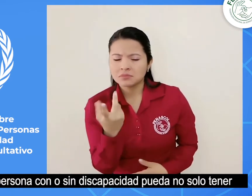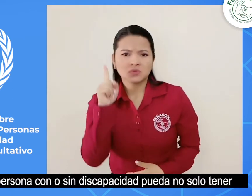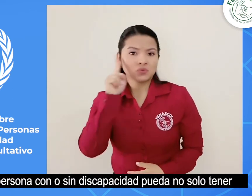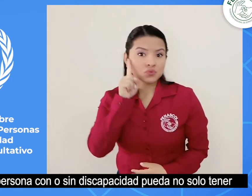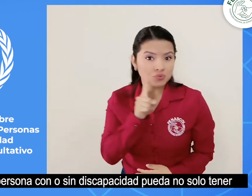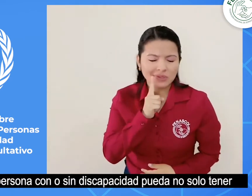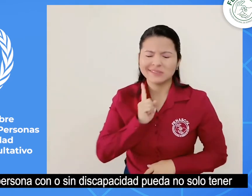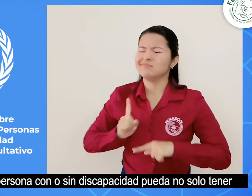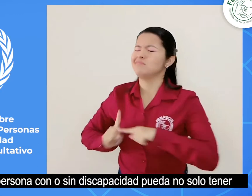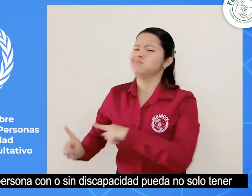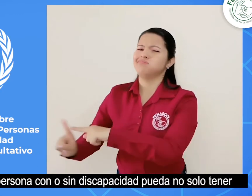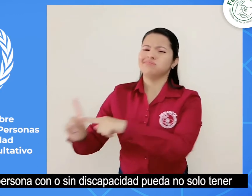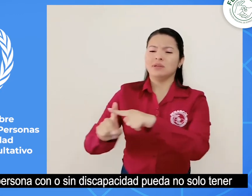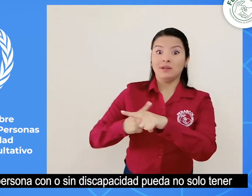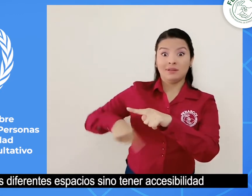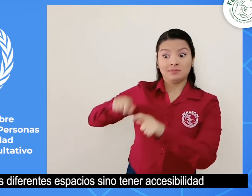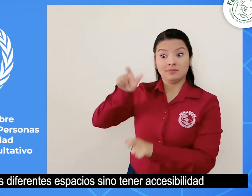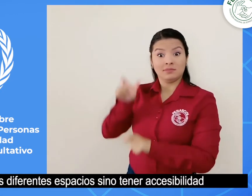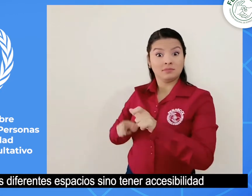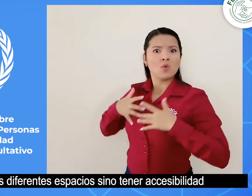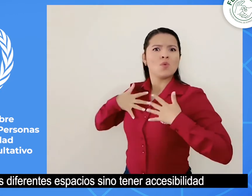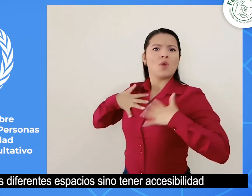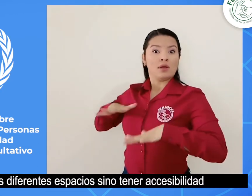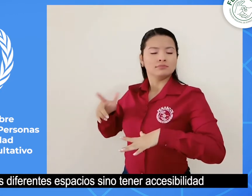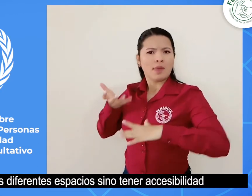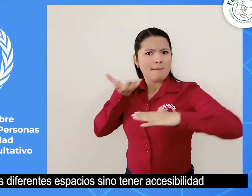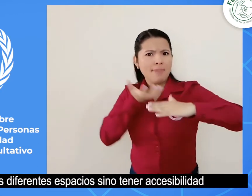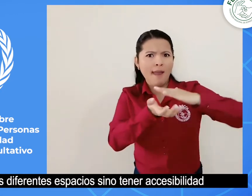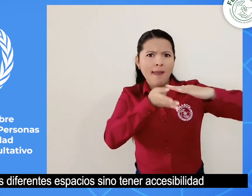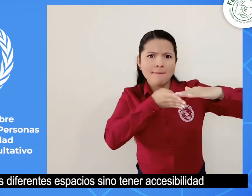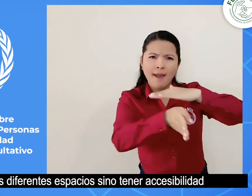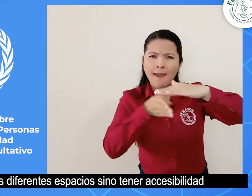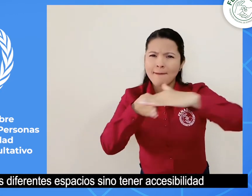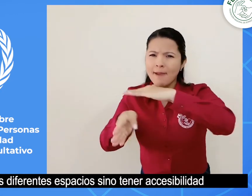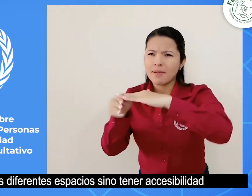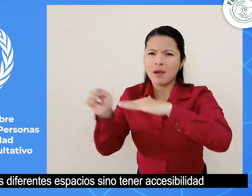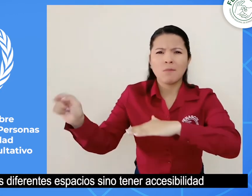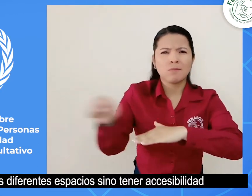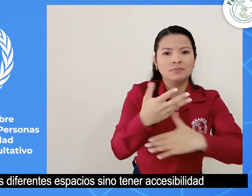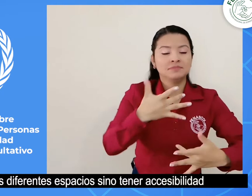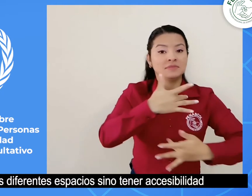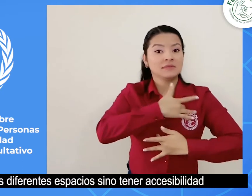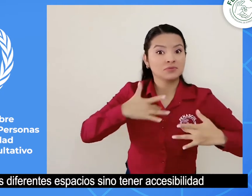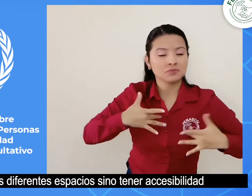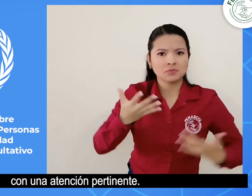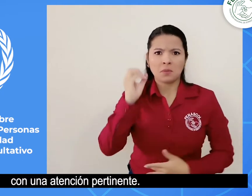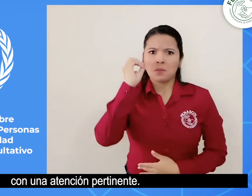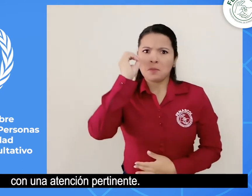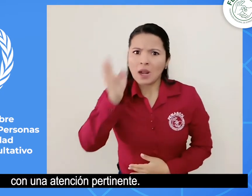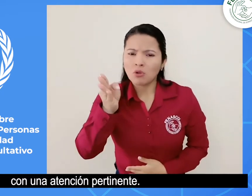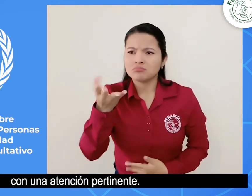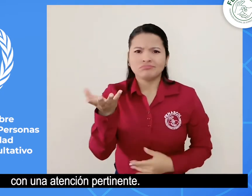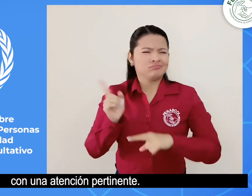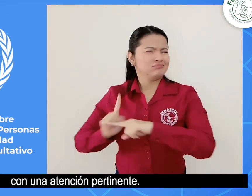discapacidad pueda no sólo tener acceso a los diferentes espacios, sino tener accesibilidad, con